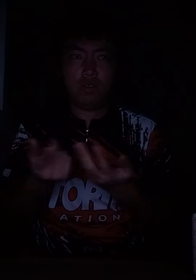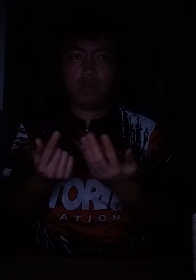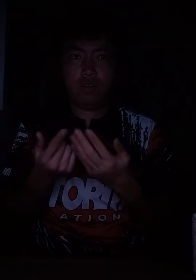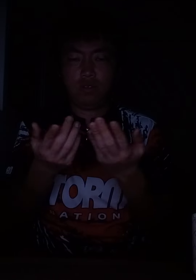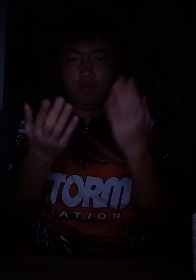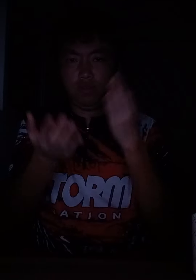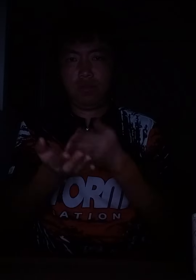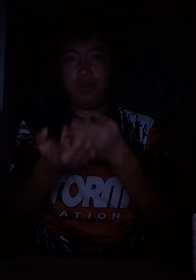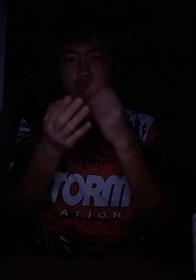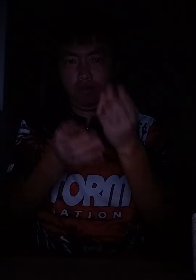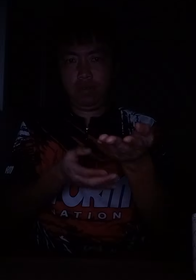나눠보도록